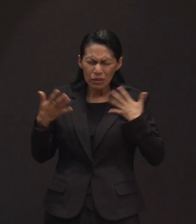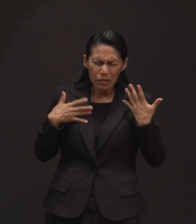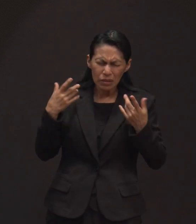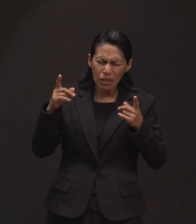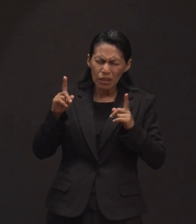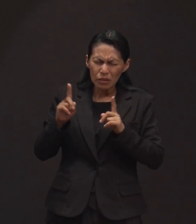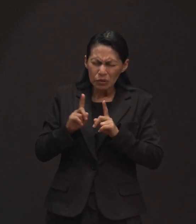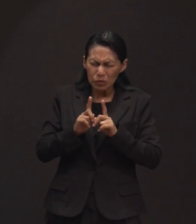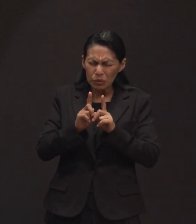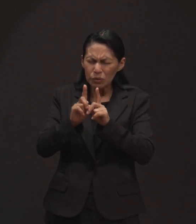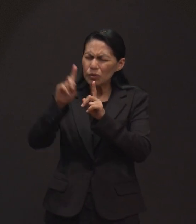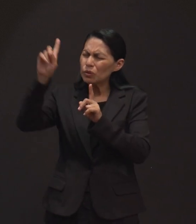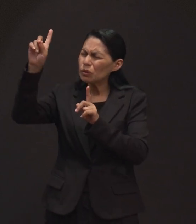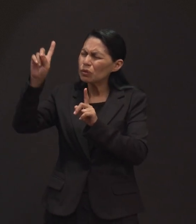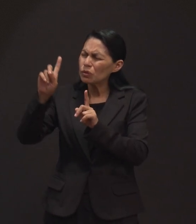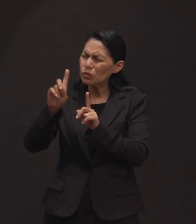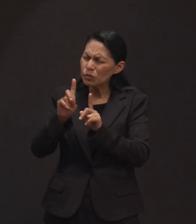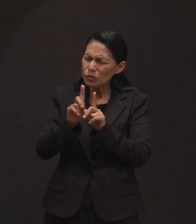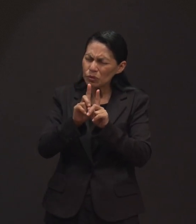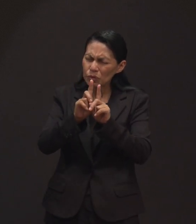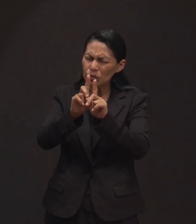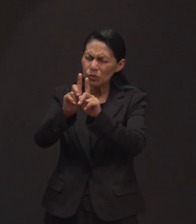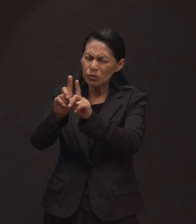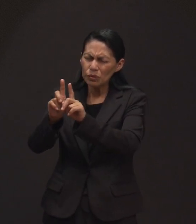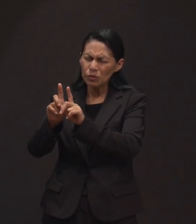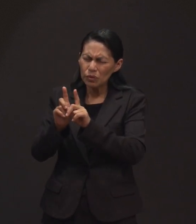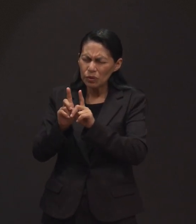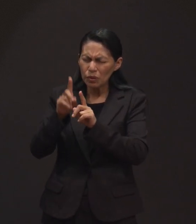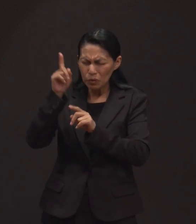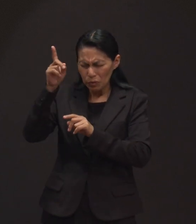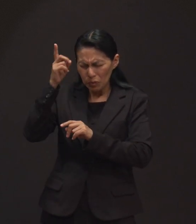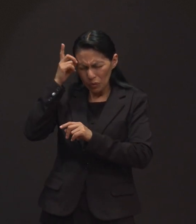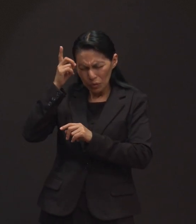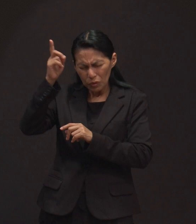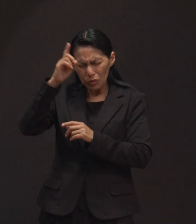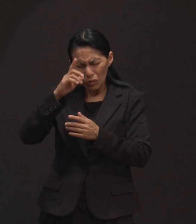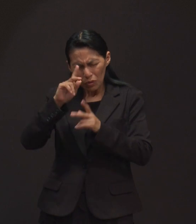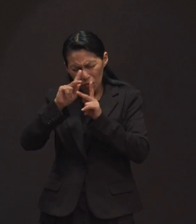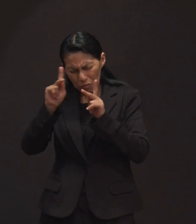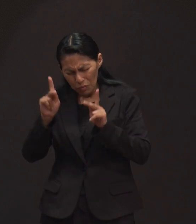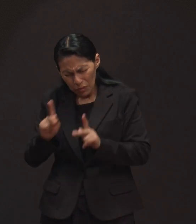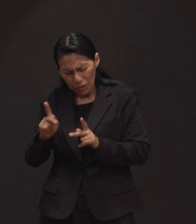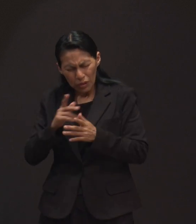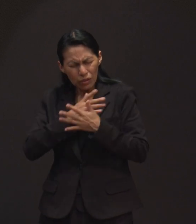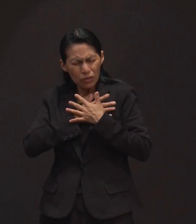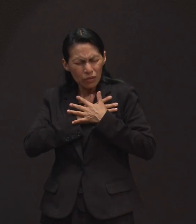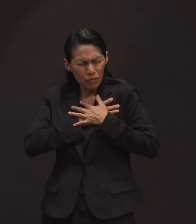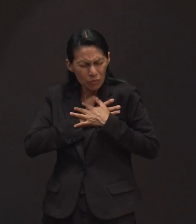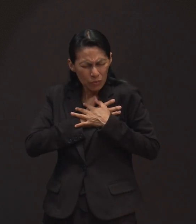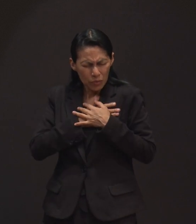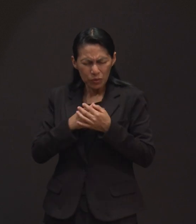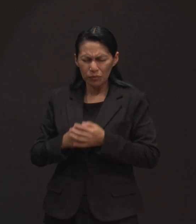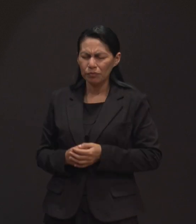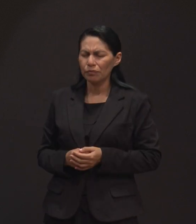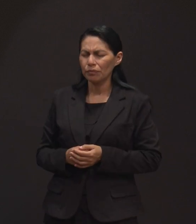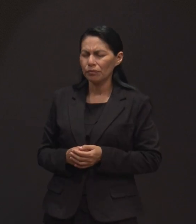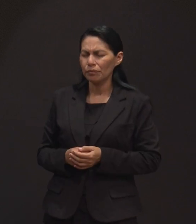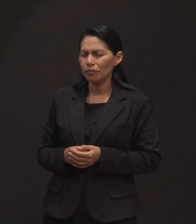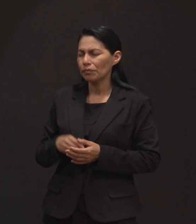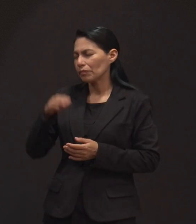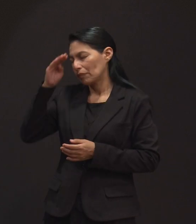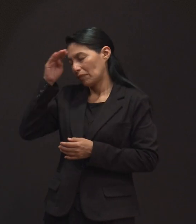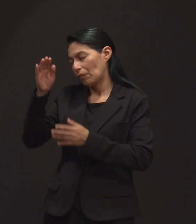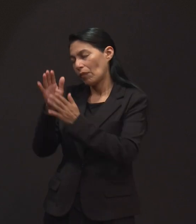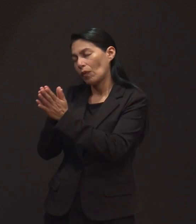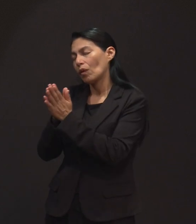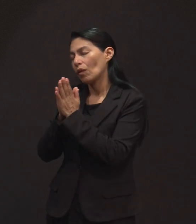pues estés tú presente, porque tú eres el Dios de paz y de amor. Amén. Y, Señor, también